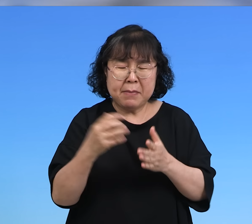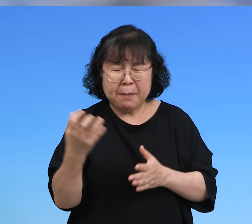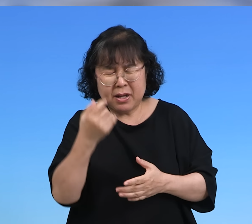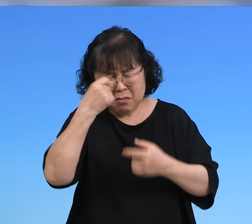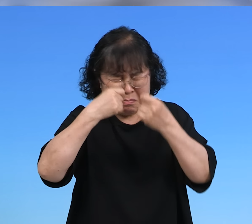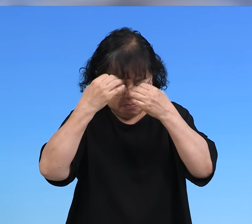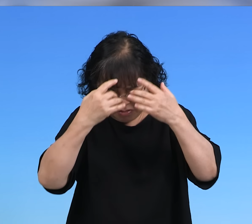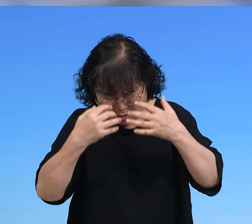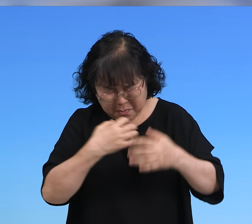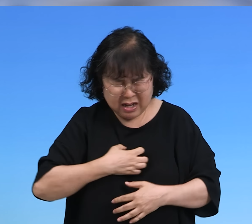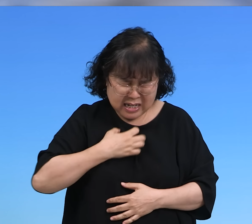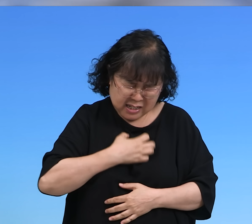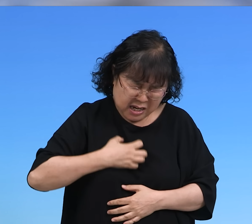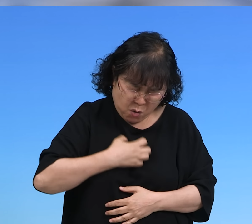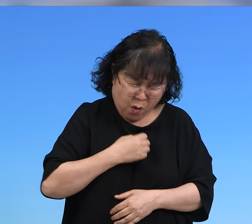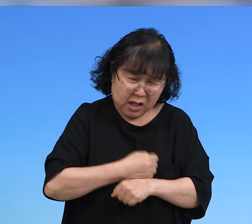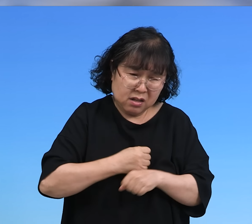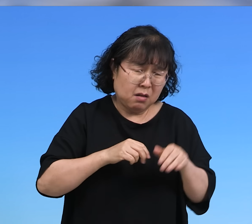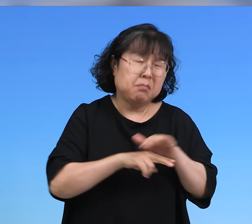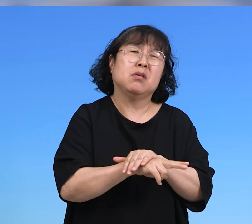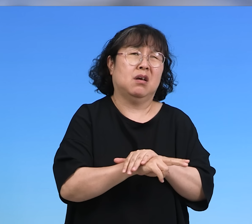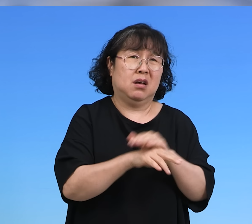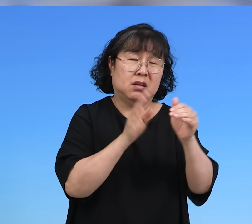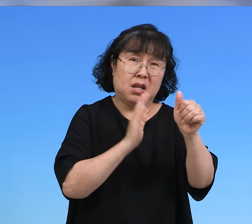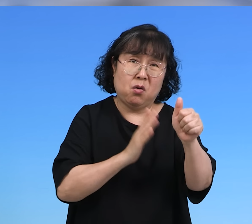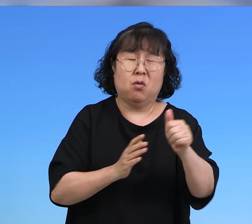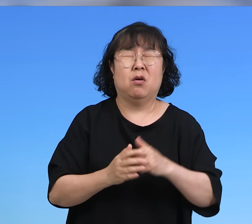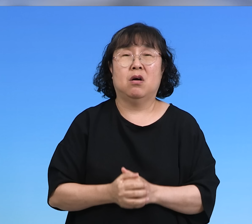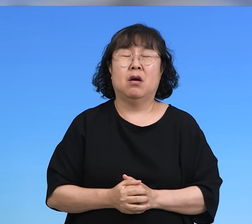아파 눈물 흘리고 괴로워하고 피하셔야 되잖아요.